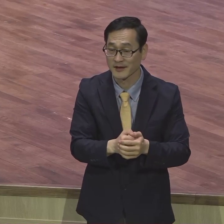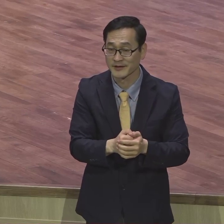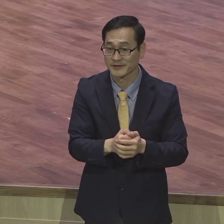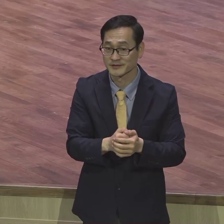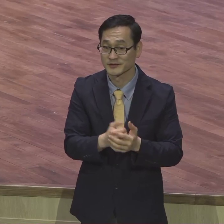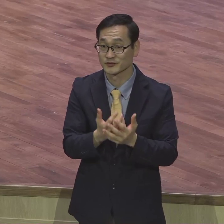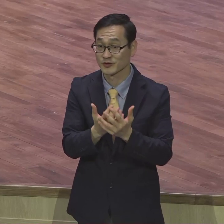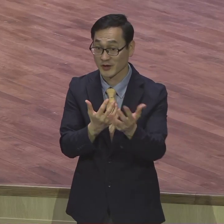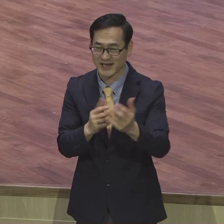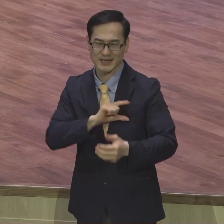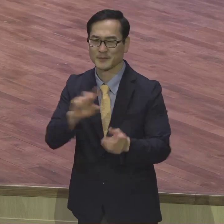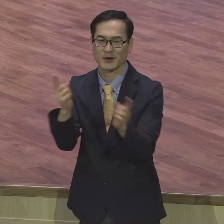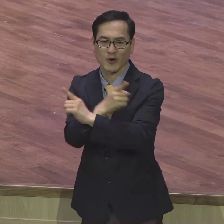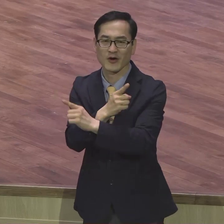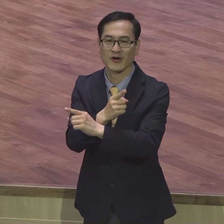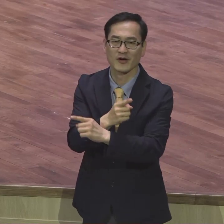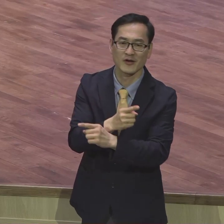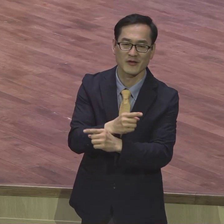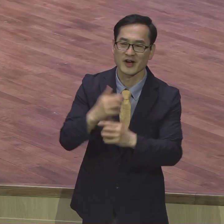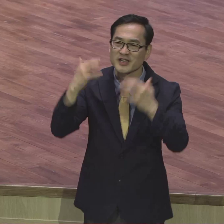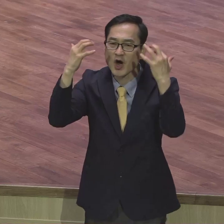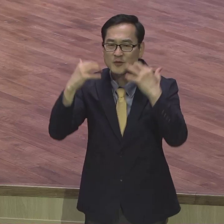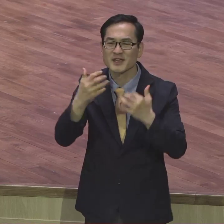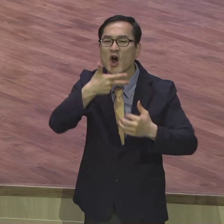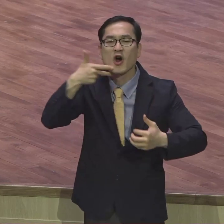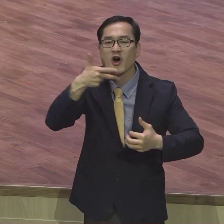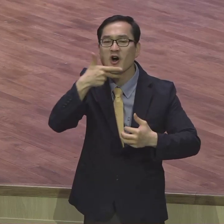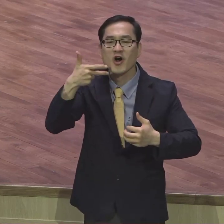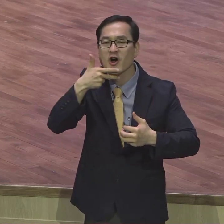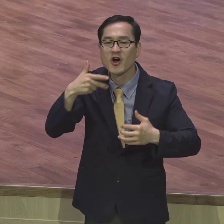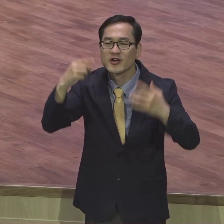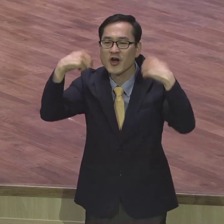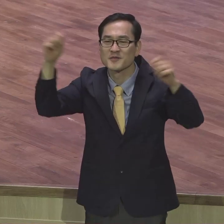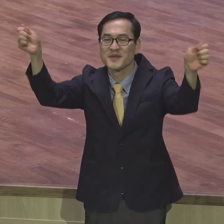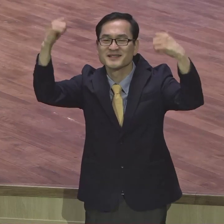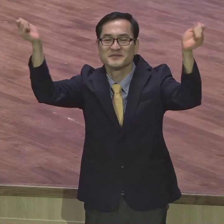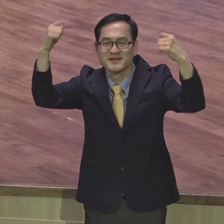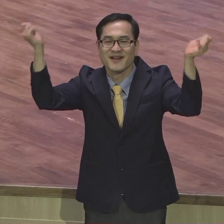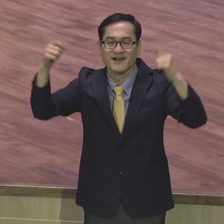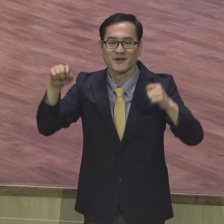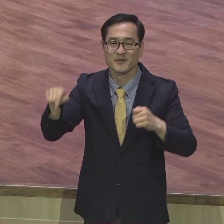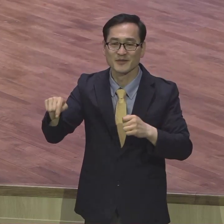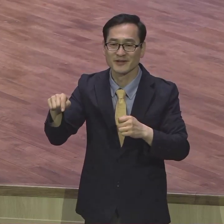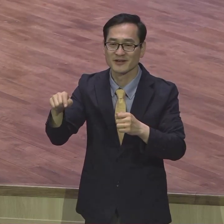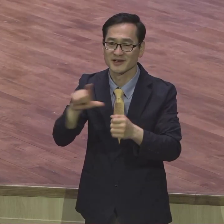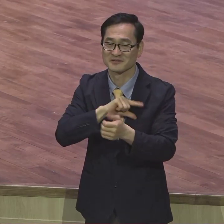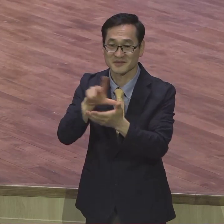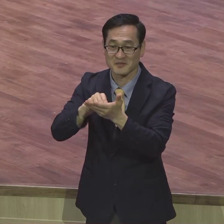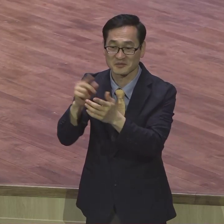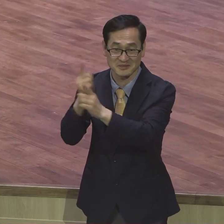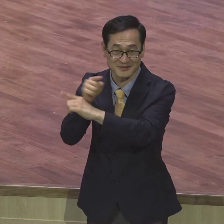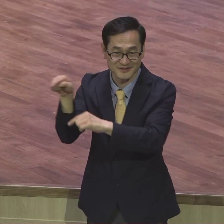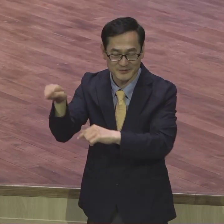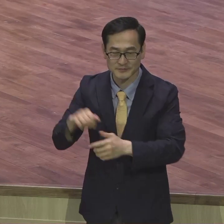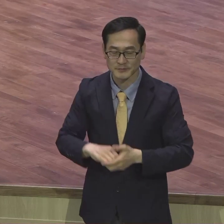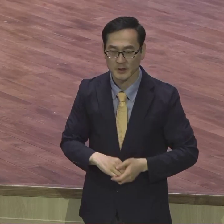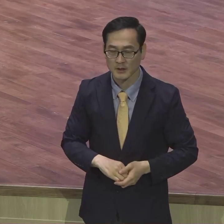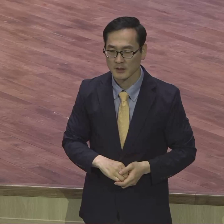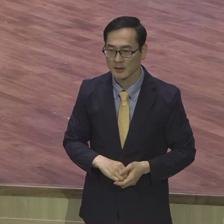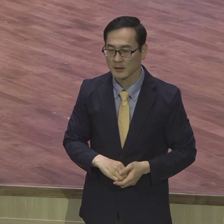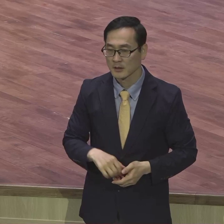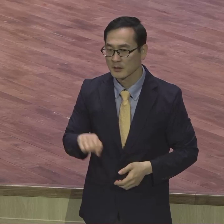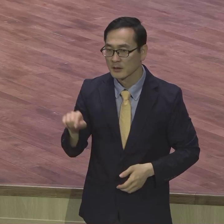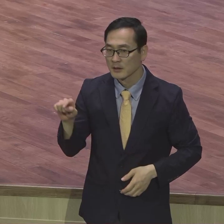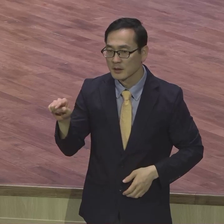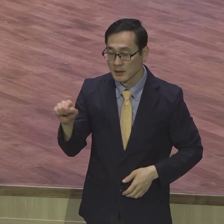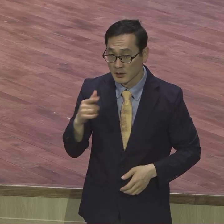그렇게 이름을 바꾸기 더 페스티발 더 좋잖아요. 그런 축제를 하는데 중요한 거는요. 부모가 얼마나